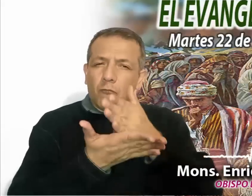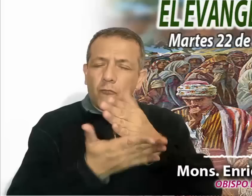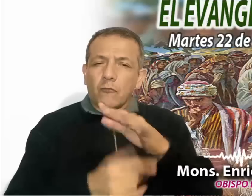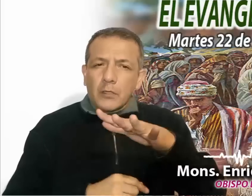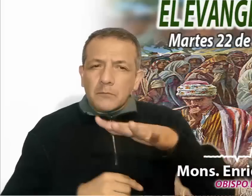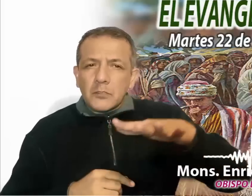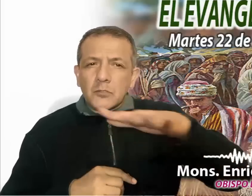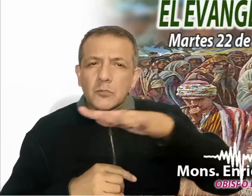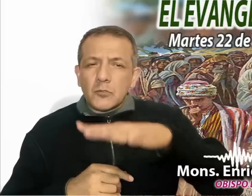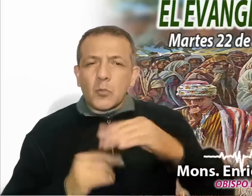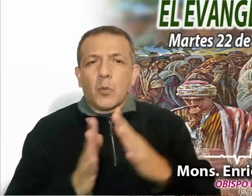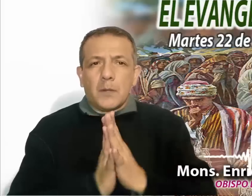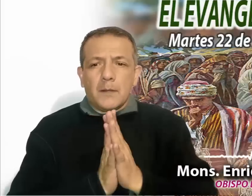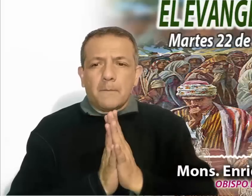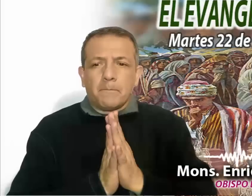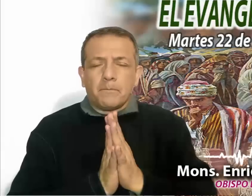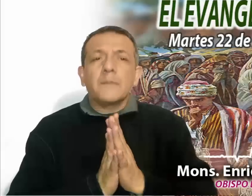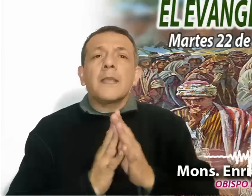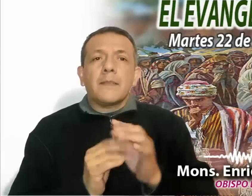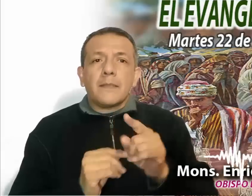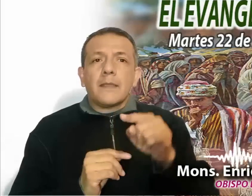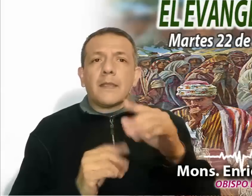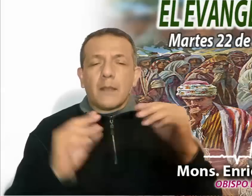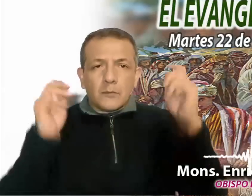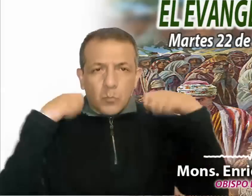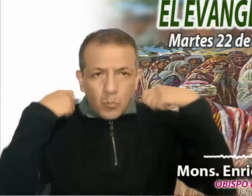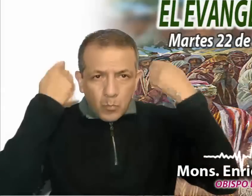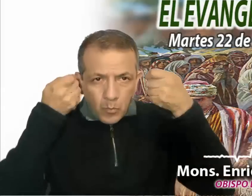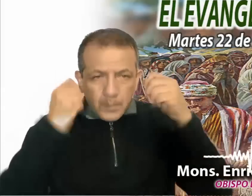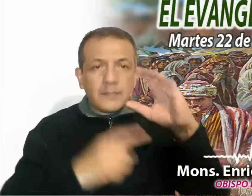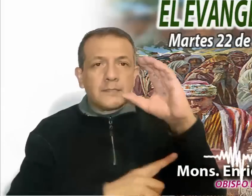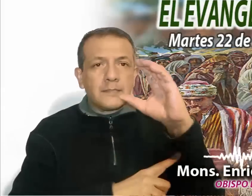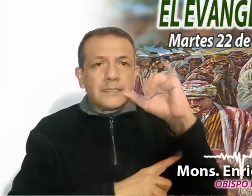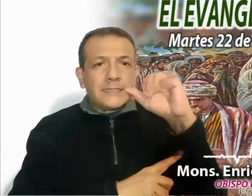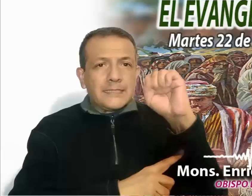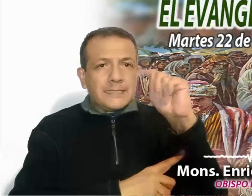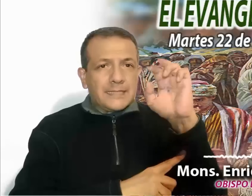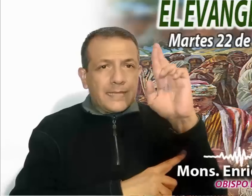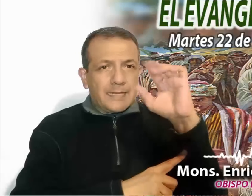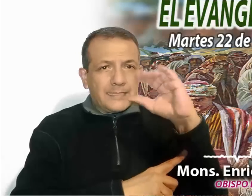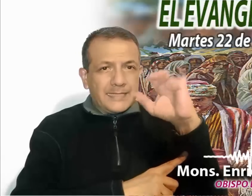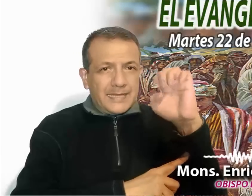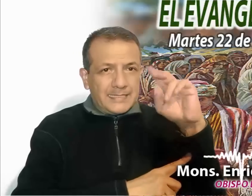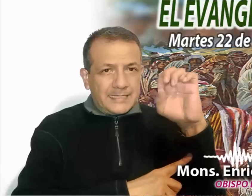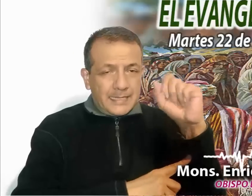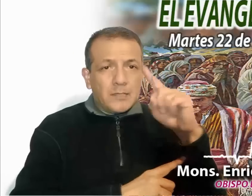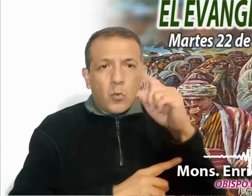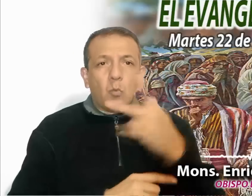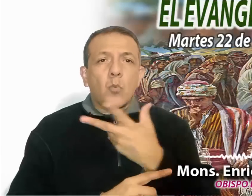de los religiosos cistercienses, alguno de los turistas, no sé si por devoción o por poner a